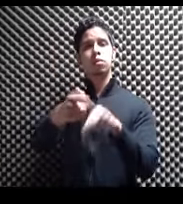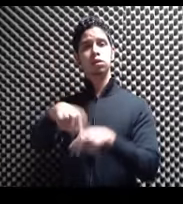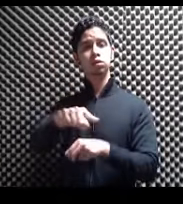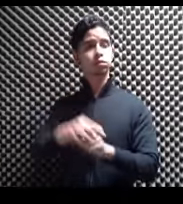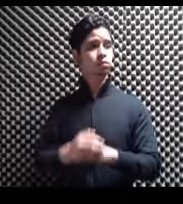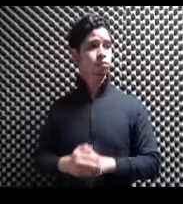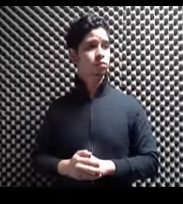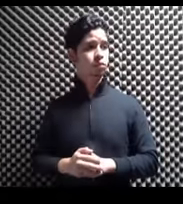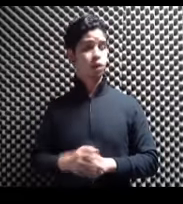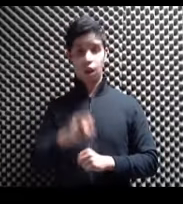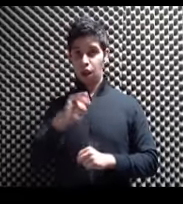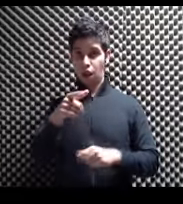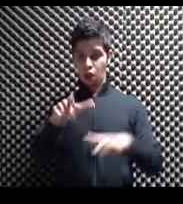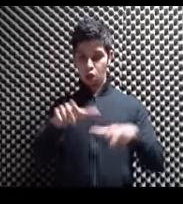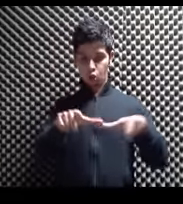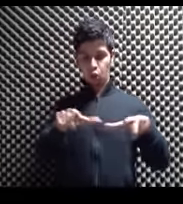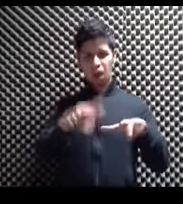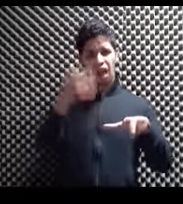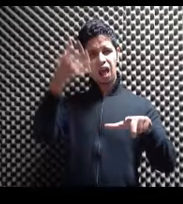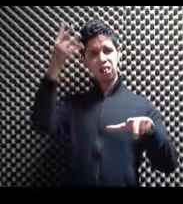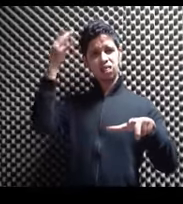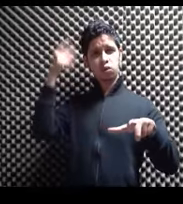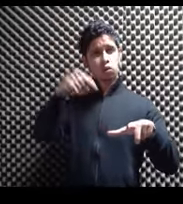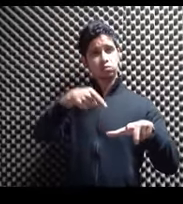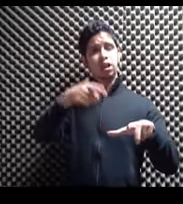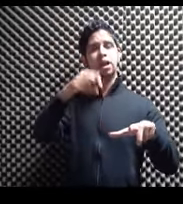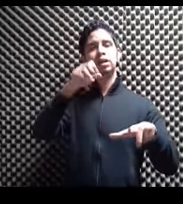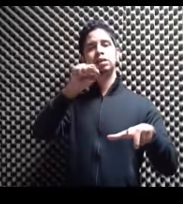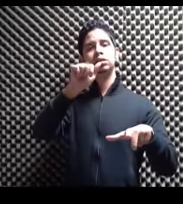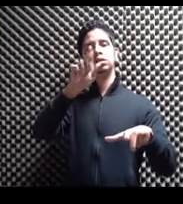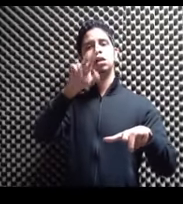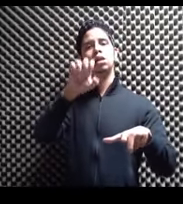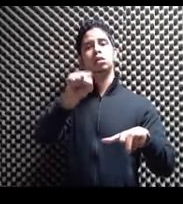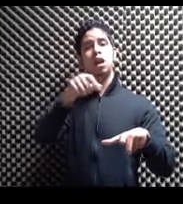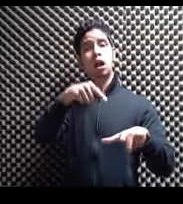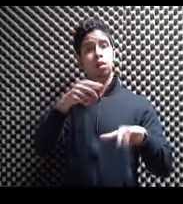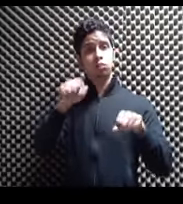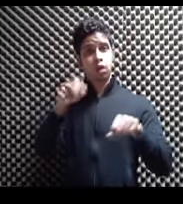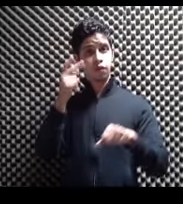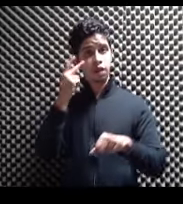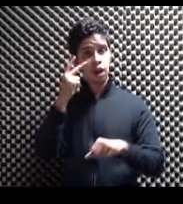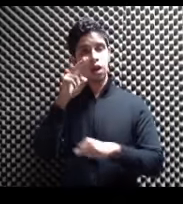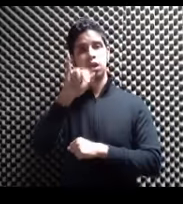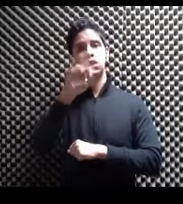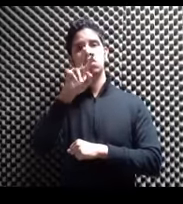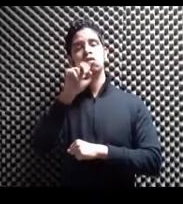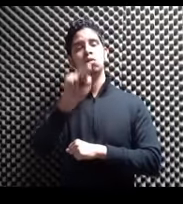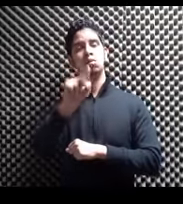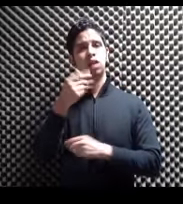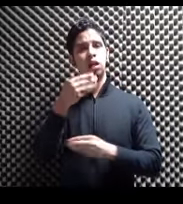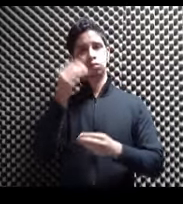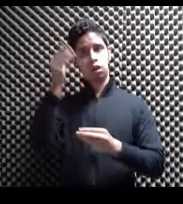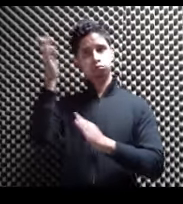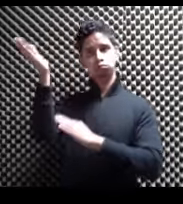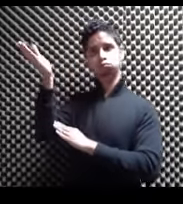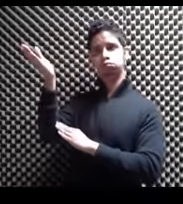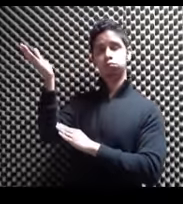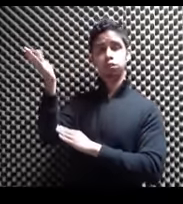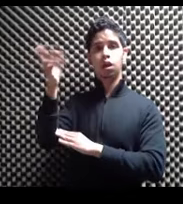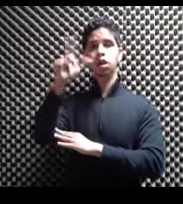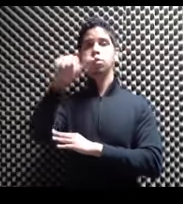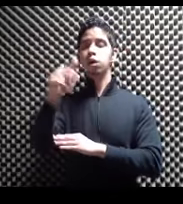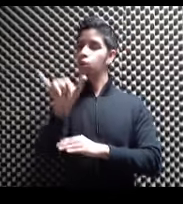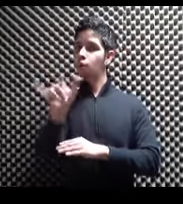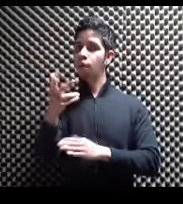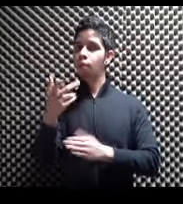en Caguas. Ivonne Belén va a estar dando un conversatorio y también se va a recitar, va a haber lecturas de algunos poemas de Julia de Burgos.